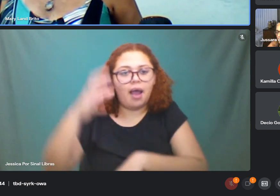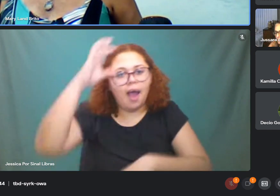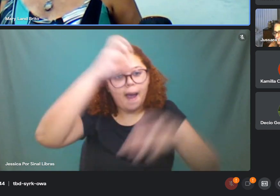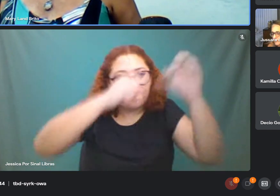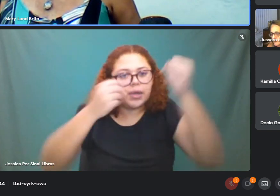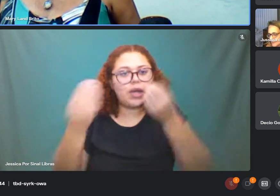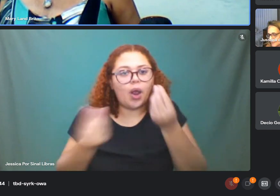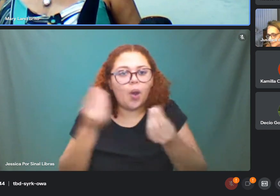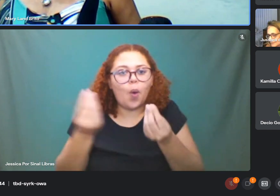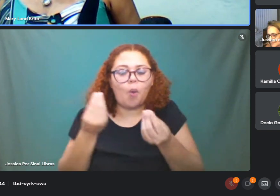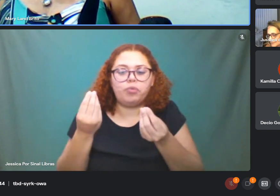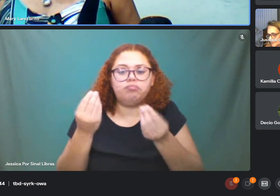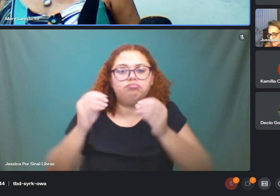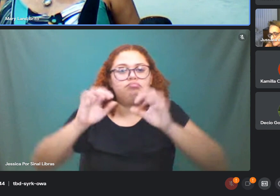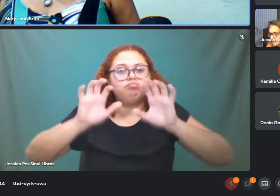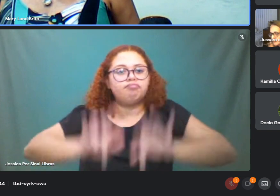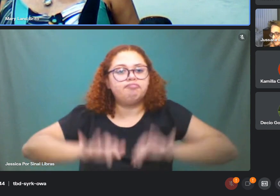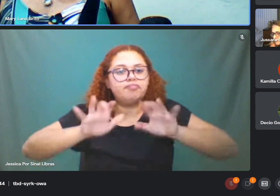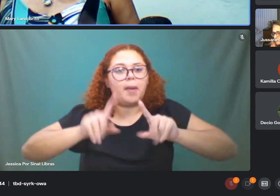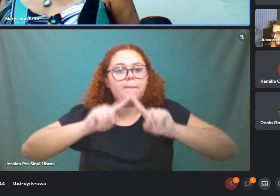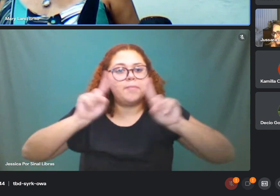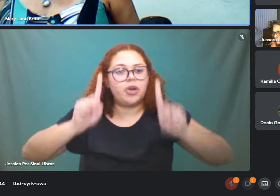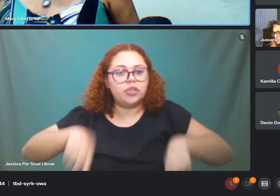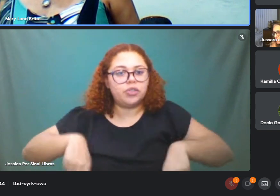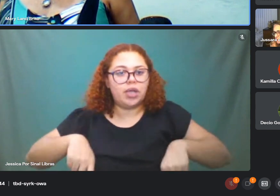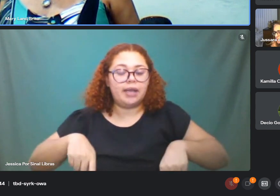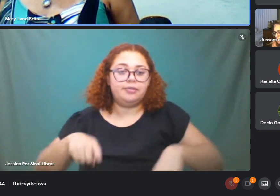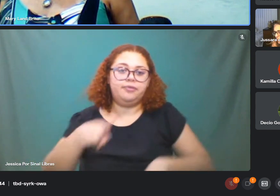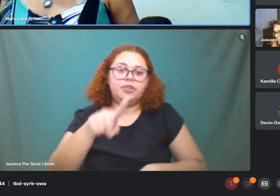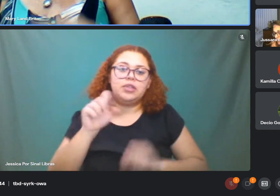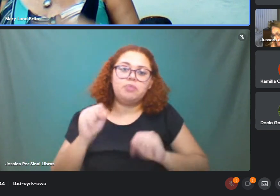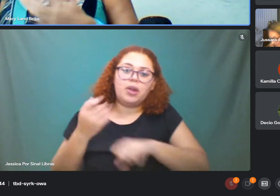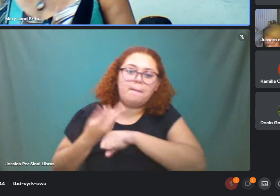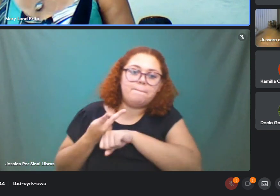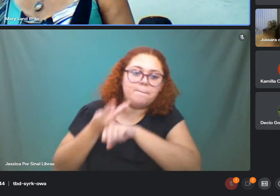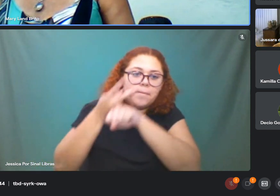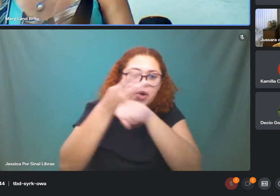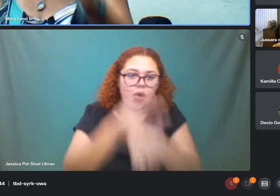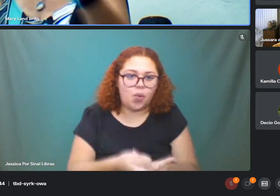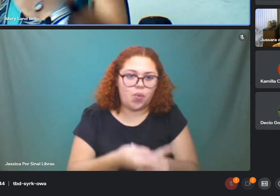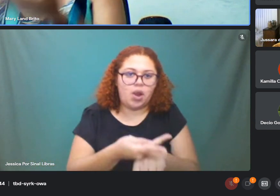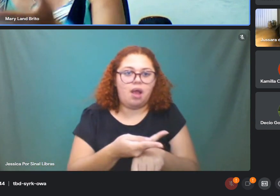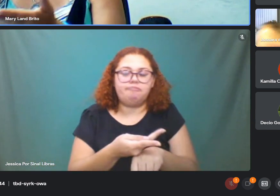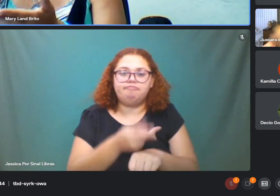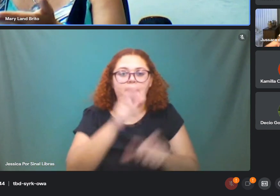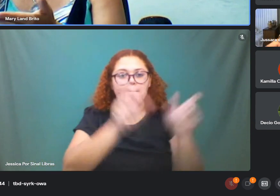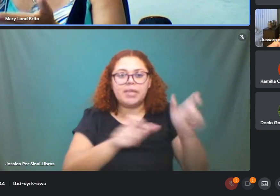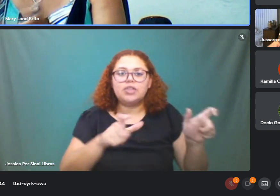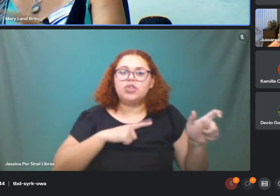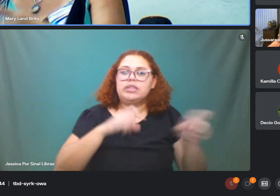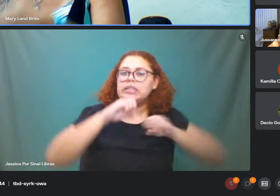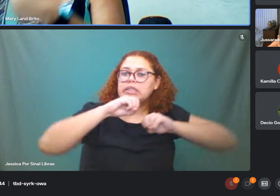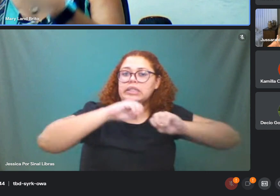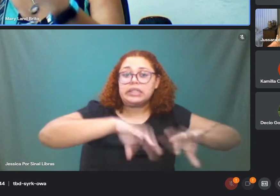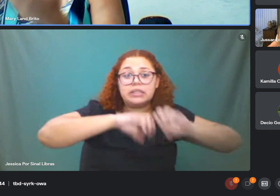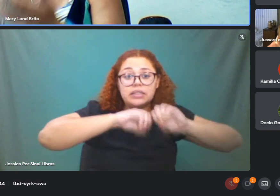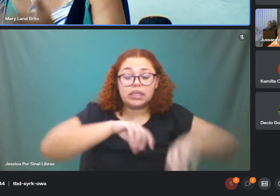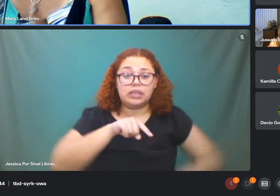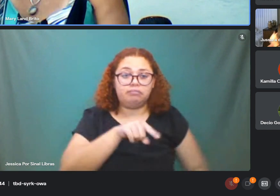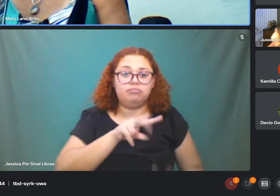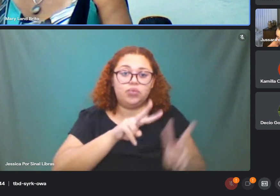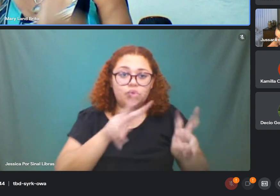escrever projetos, é algo que deve procurar as pessoas que podem dar aula disso, ou coloca aqui no chat também, se tua